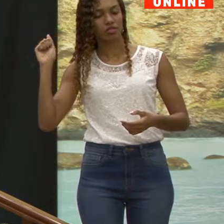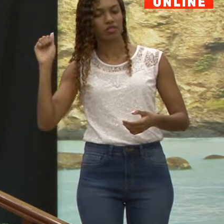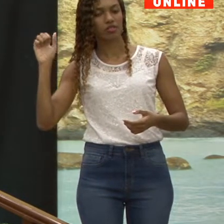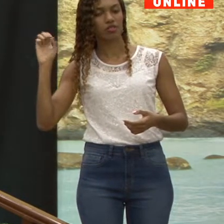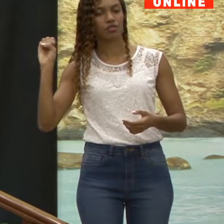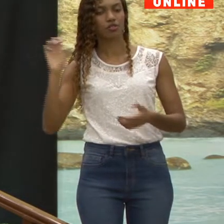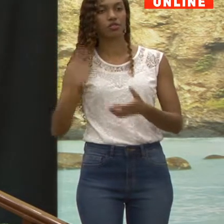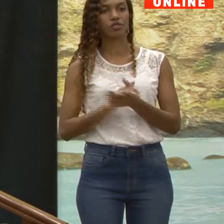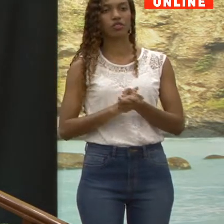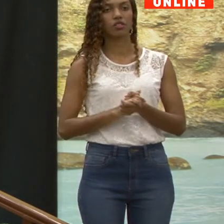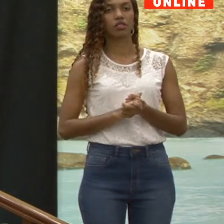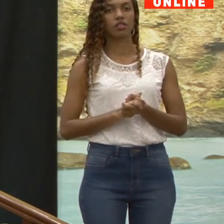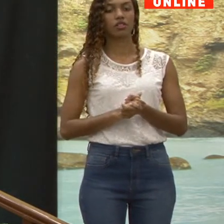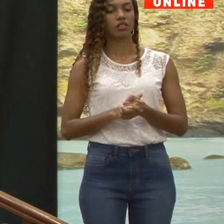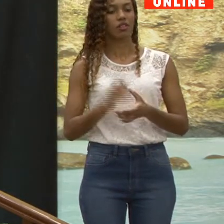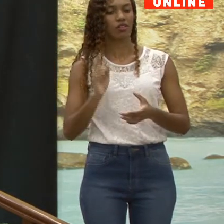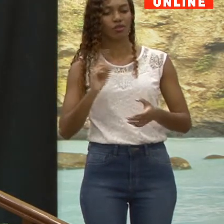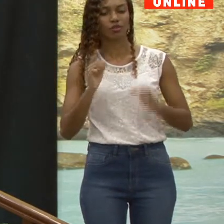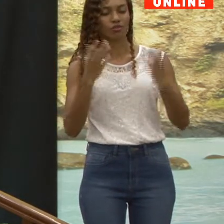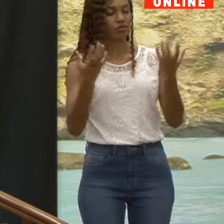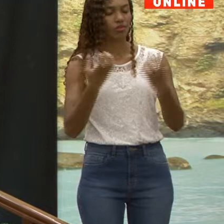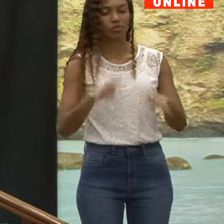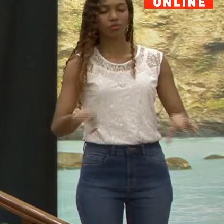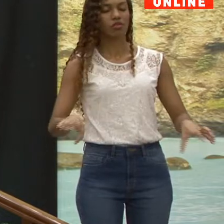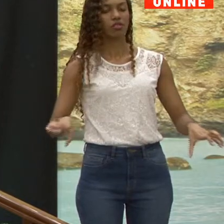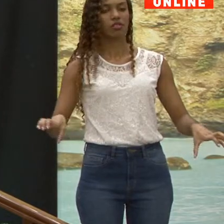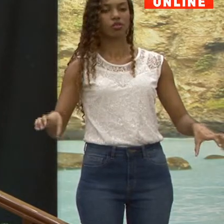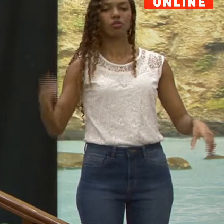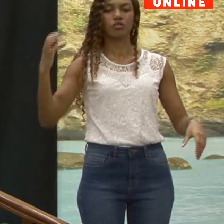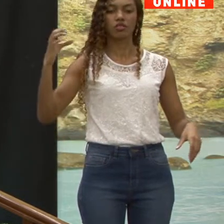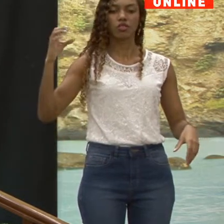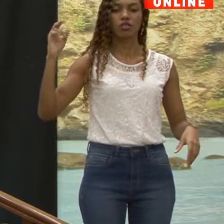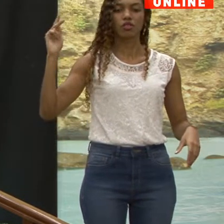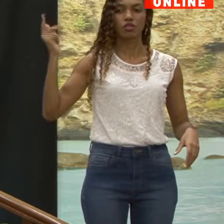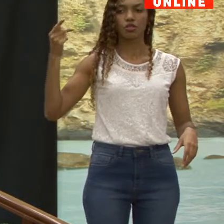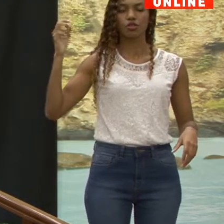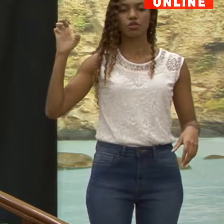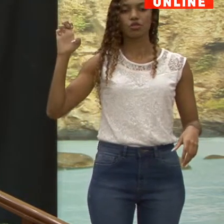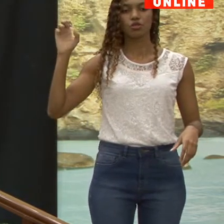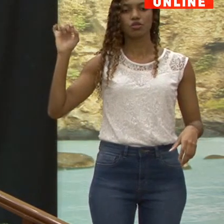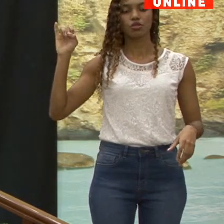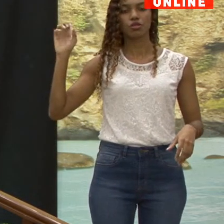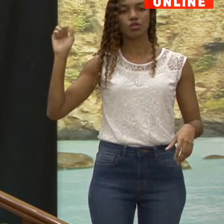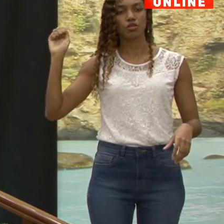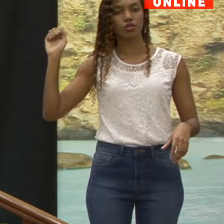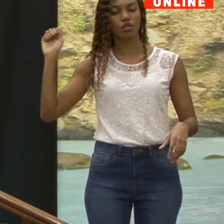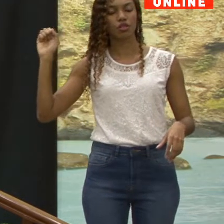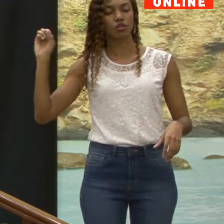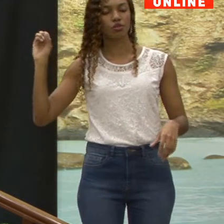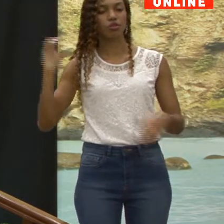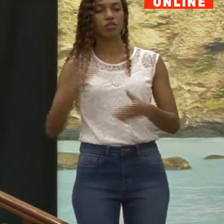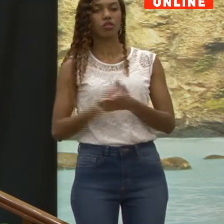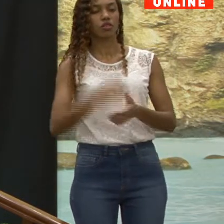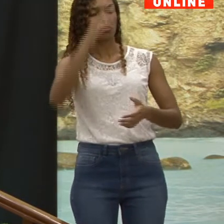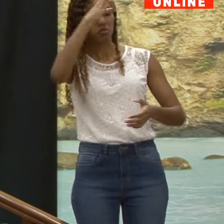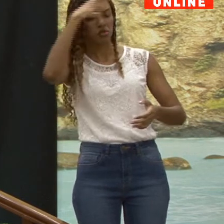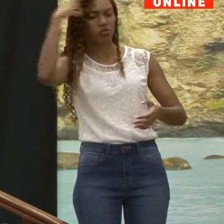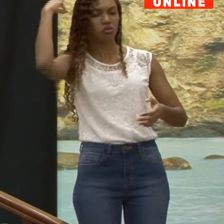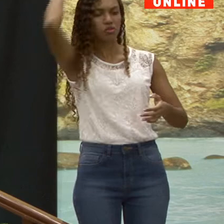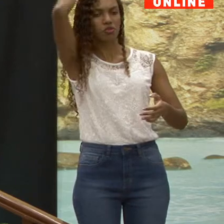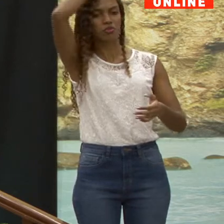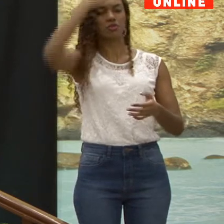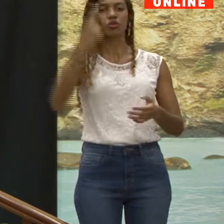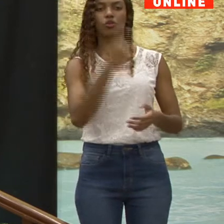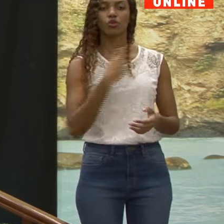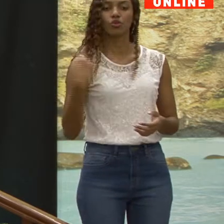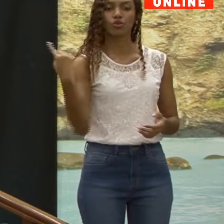quero ser cheio do teu Espírito. Mas nós queremos te falar, Senhor. Perdoa-nos